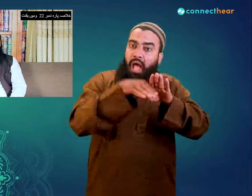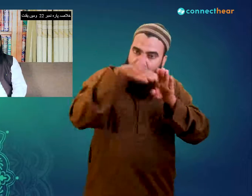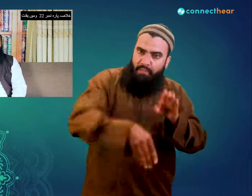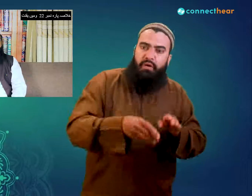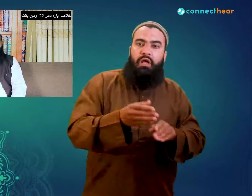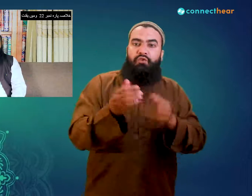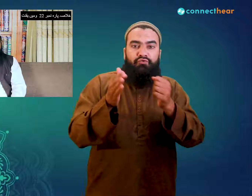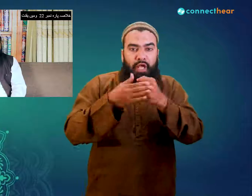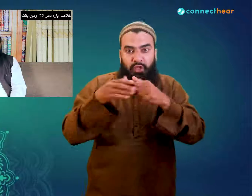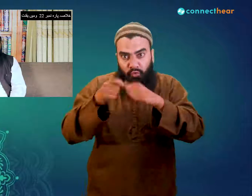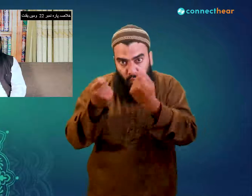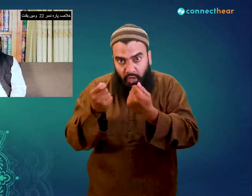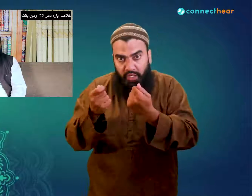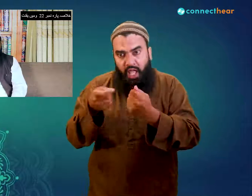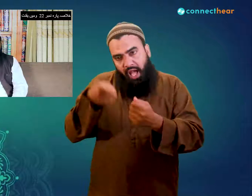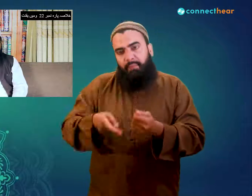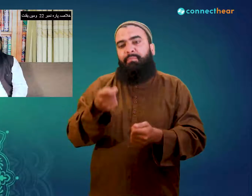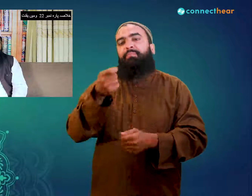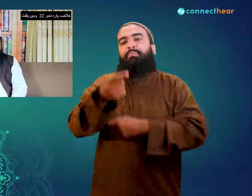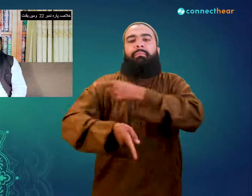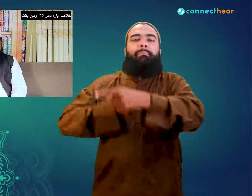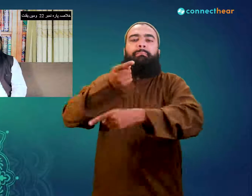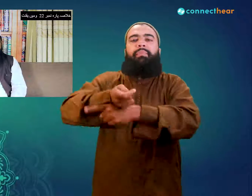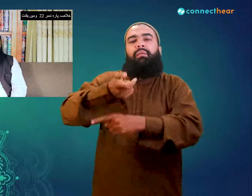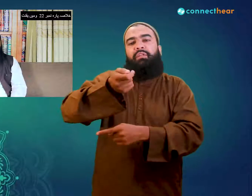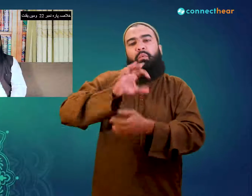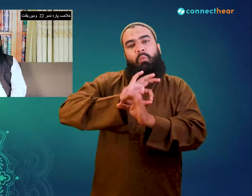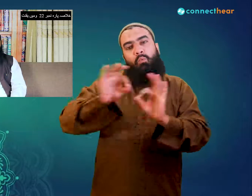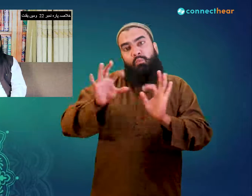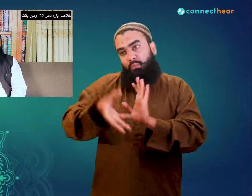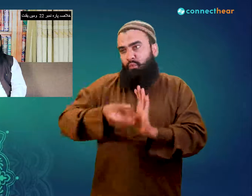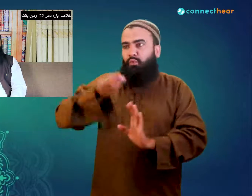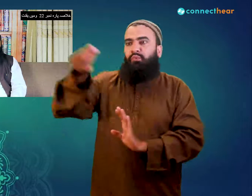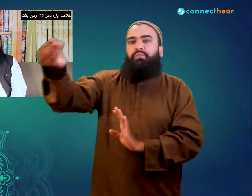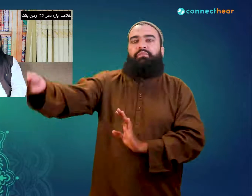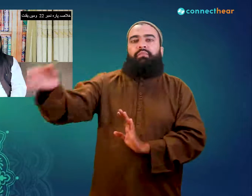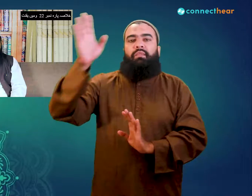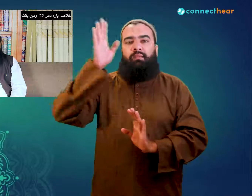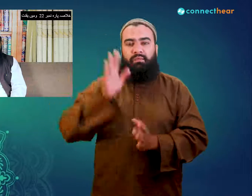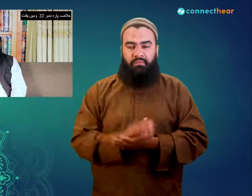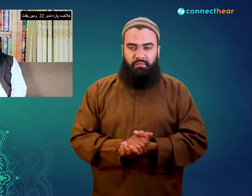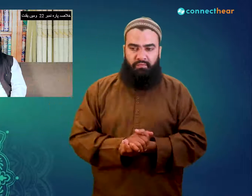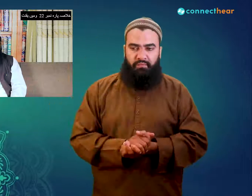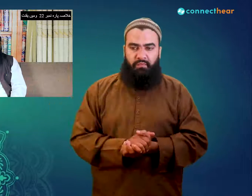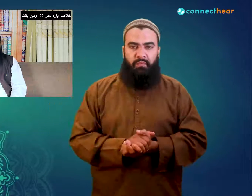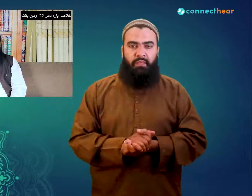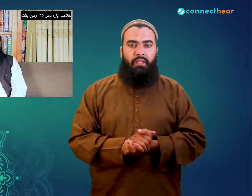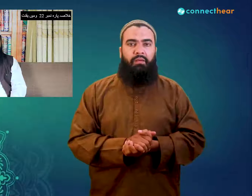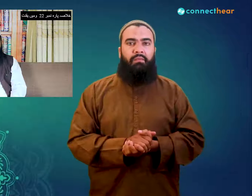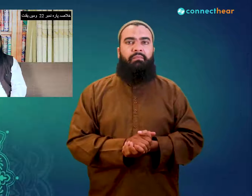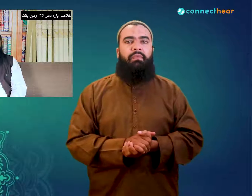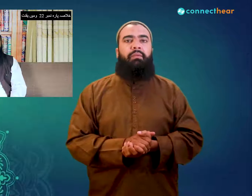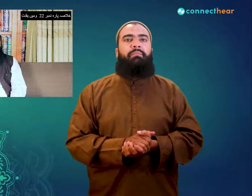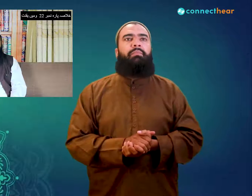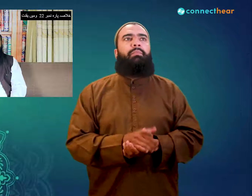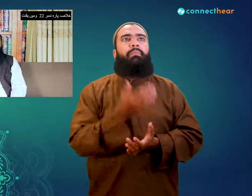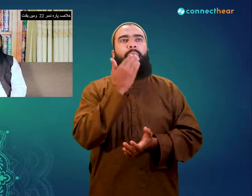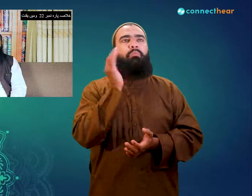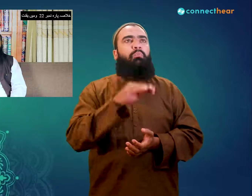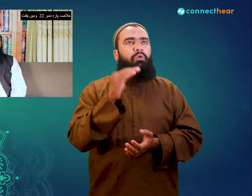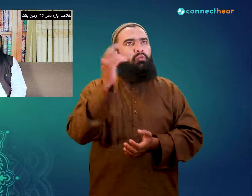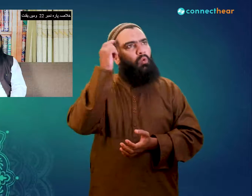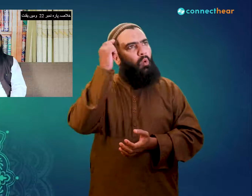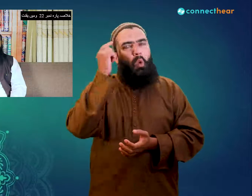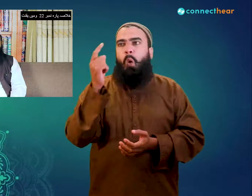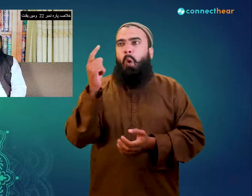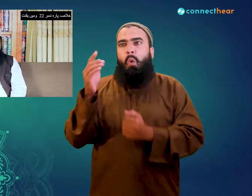صحیحہ میسر نہیں ہوئی تو مطلقہ کو شرافت اور حسن خلق کا تقاضا یہ ہے کہ